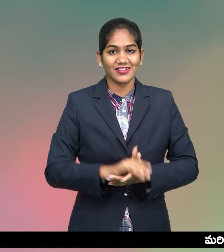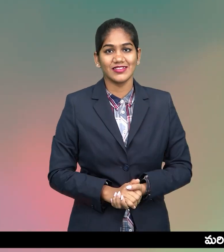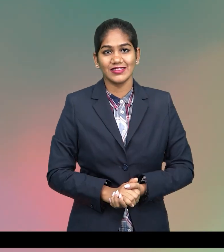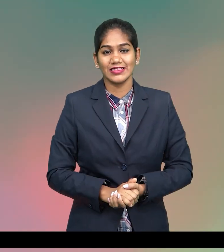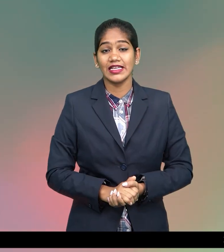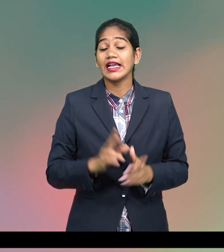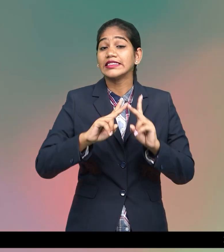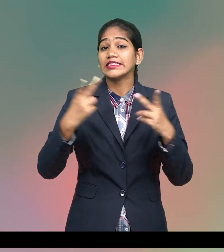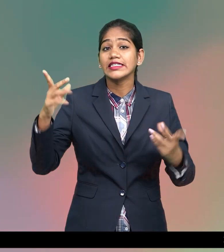మధ్య తేడాలు.